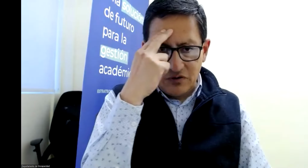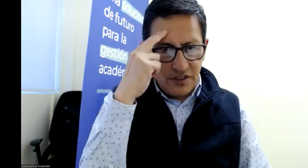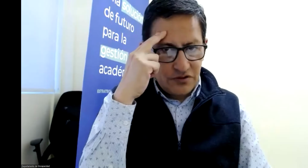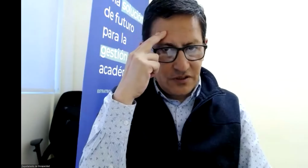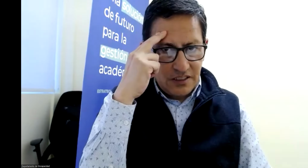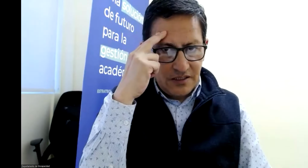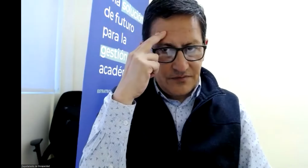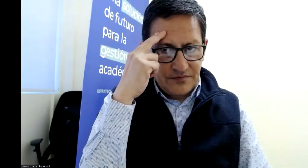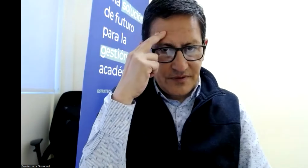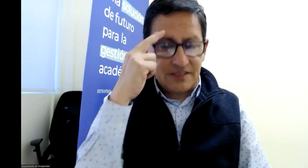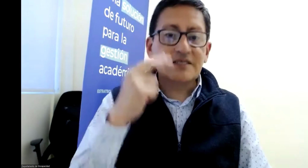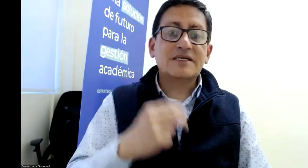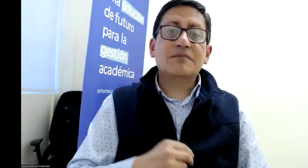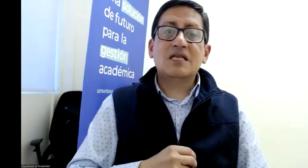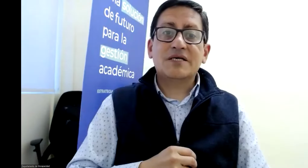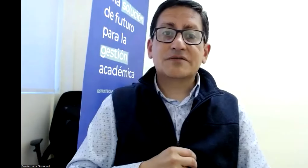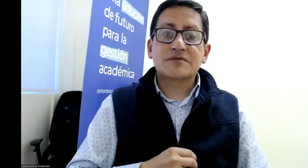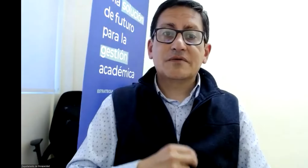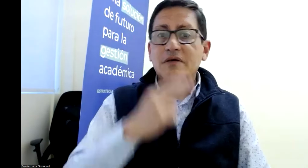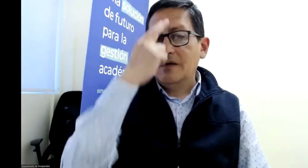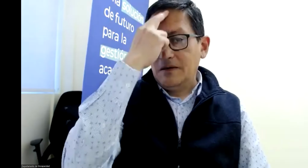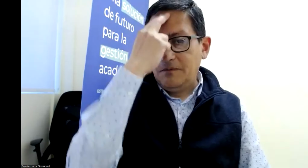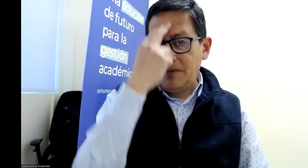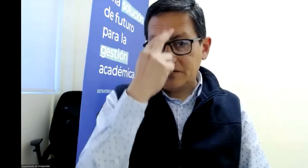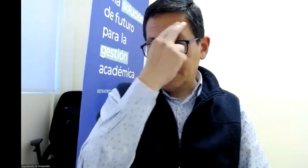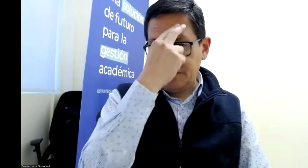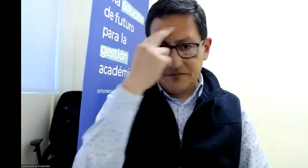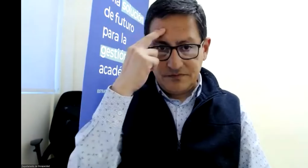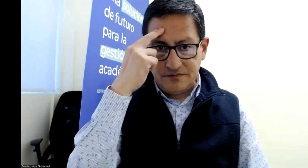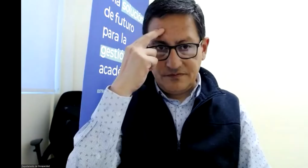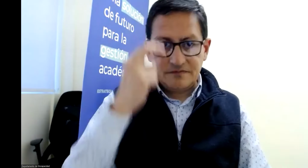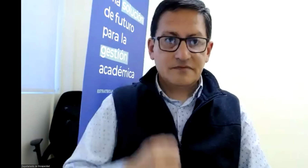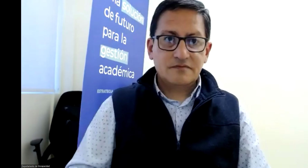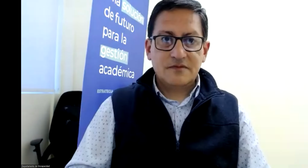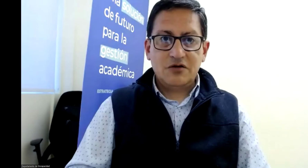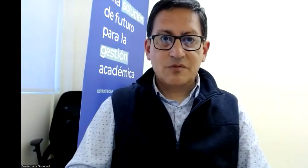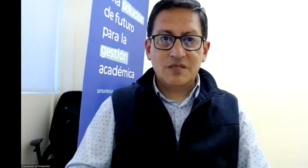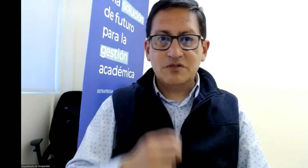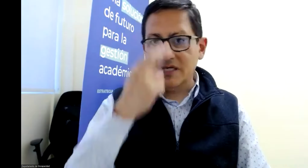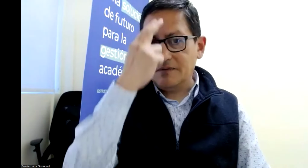horizontal. Y ese sería el mes de marzo. Marzo. Ahí lo repetimos, sería